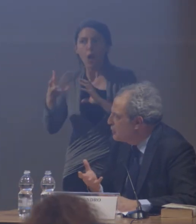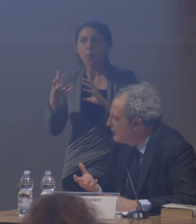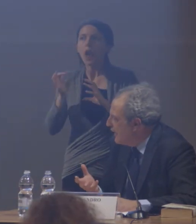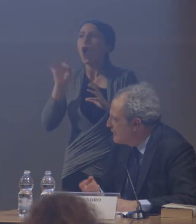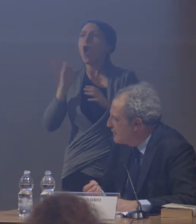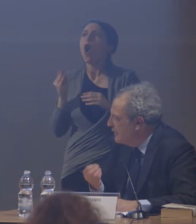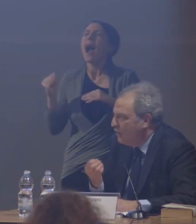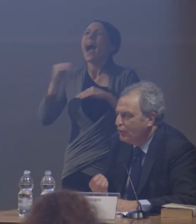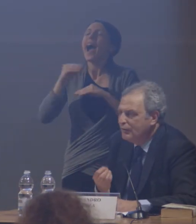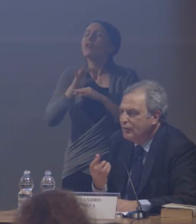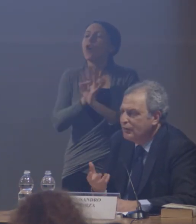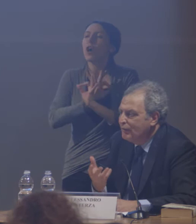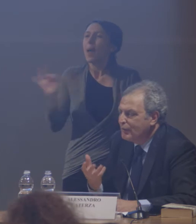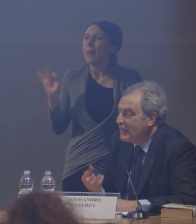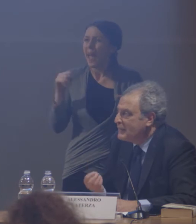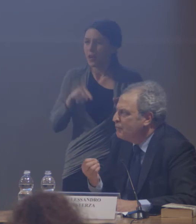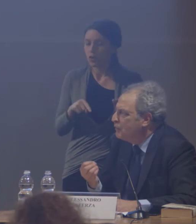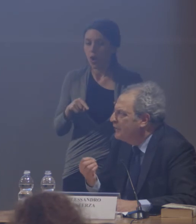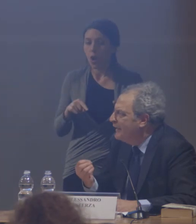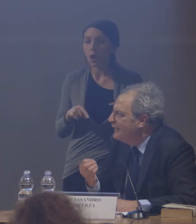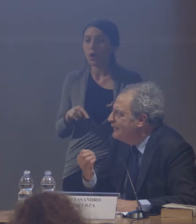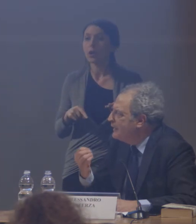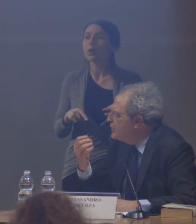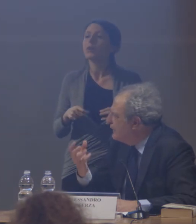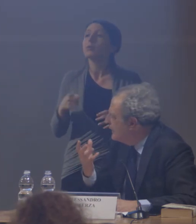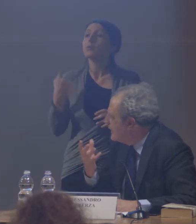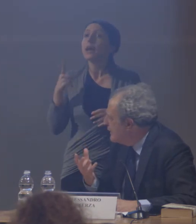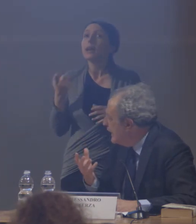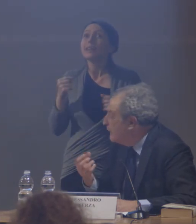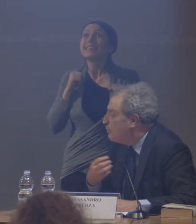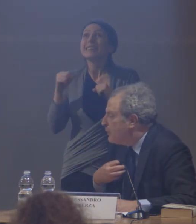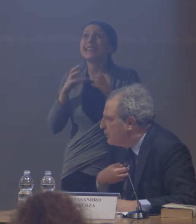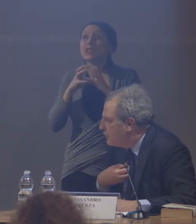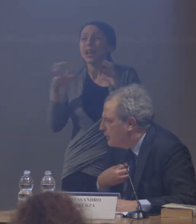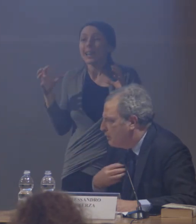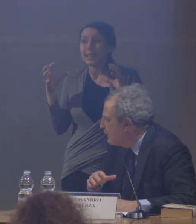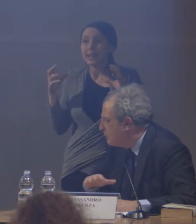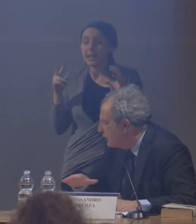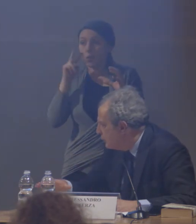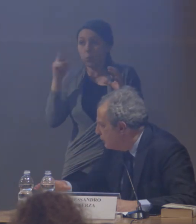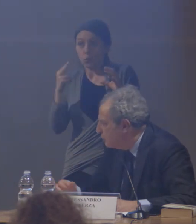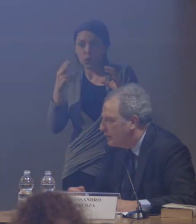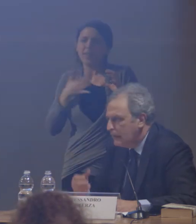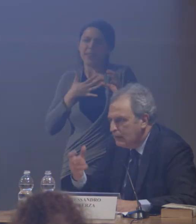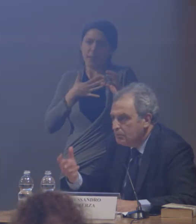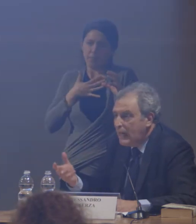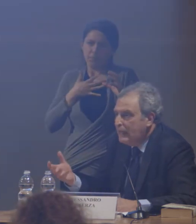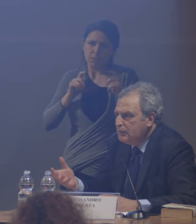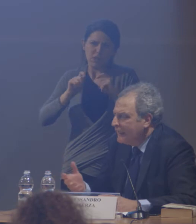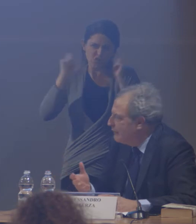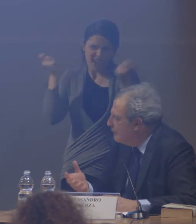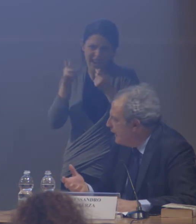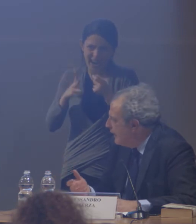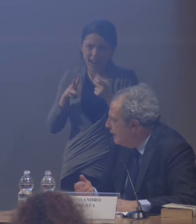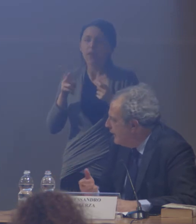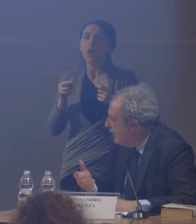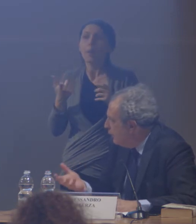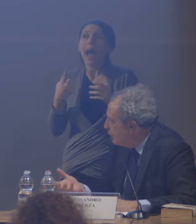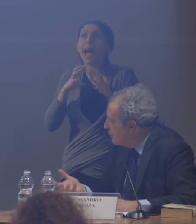non aggiornarsi o non informarsi per un dirigente d'azienda, per quanto mi riguarda per chiunque, ma è di una